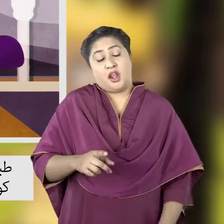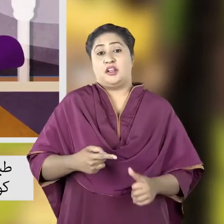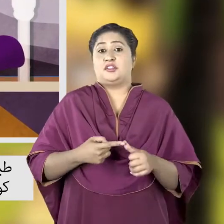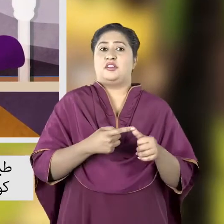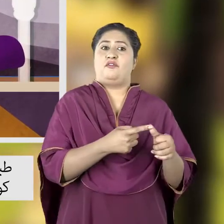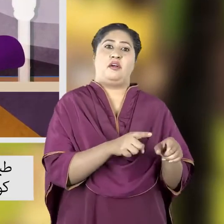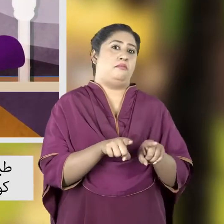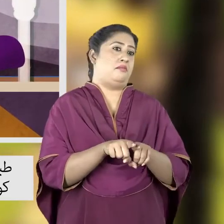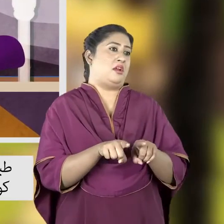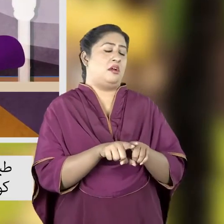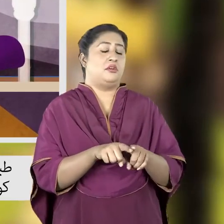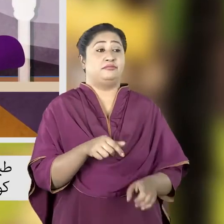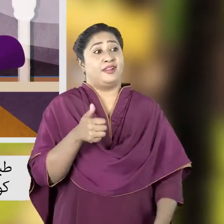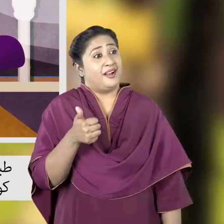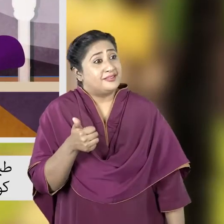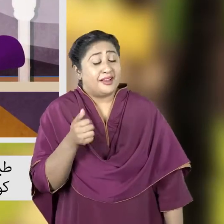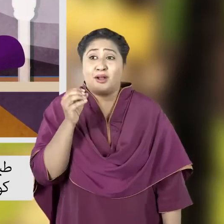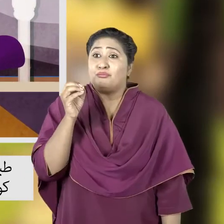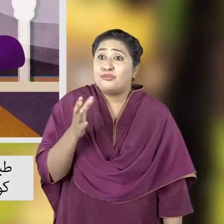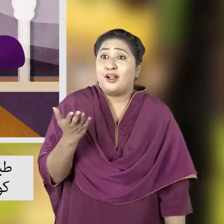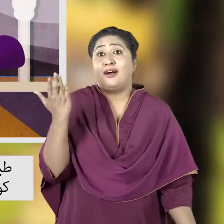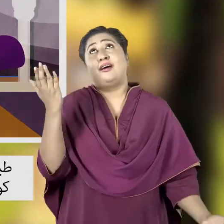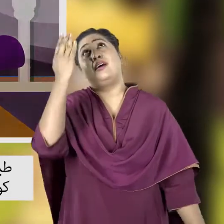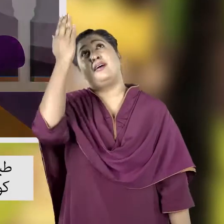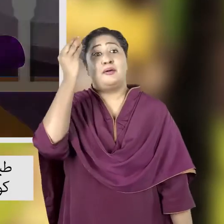اچھا برا کون جانتا ہے؟